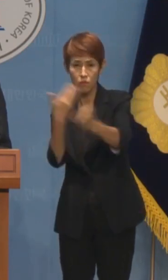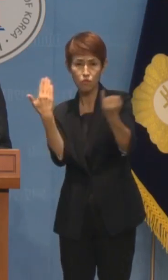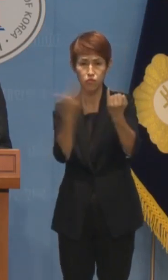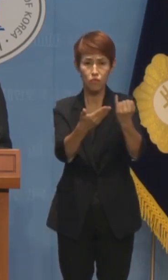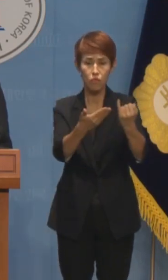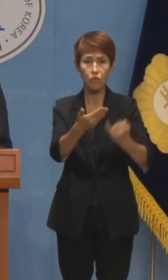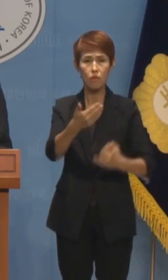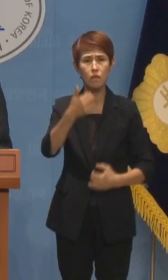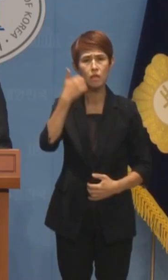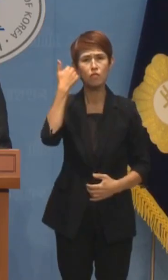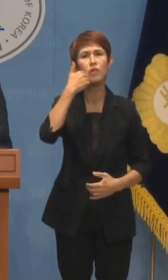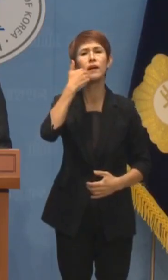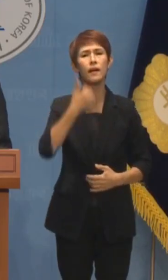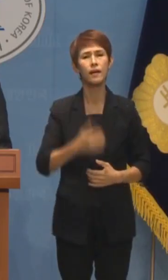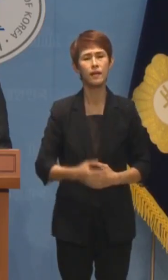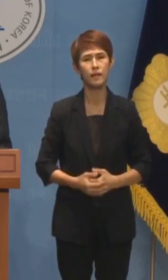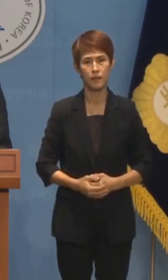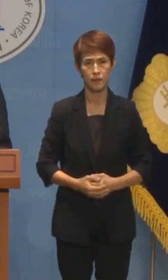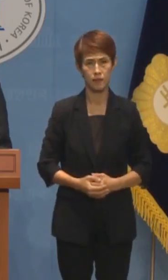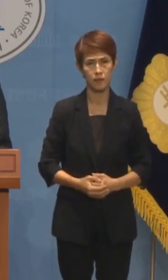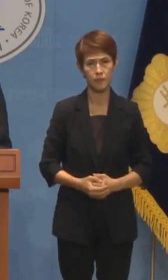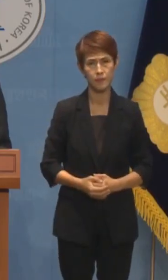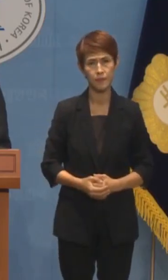권한을 쥐어준 것입니까?